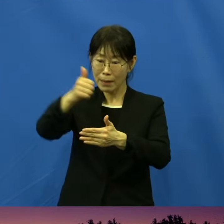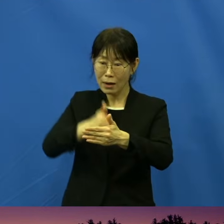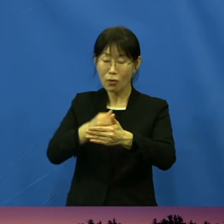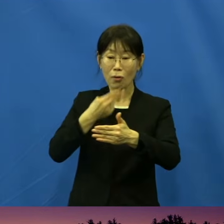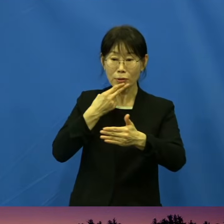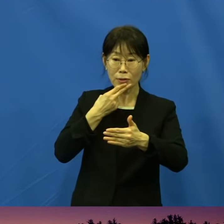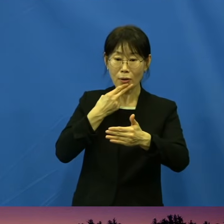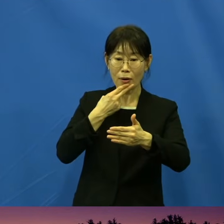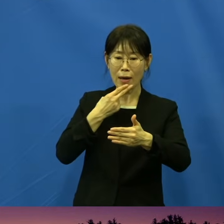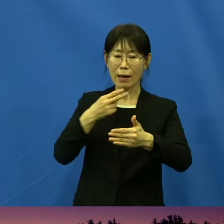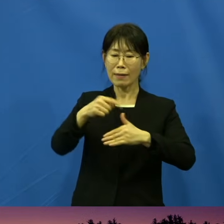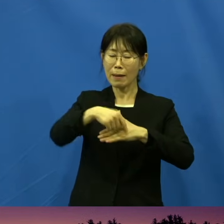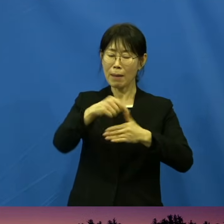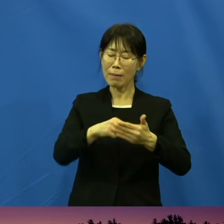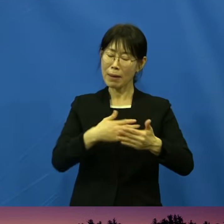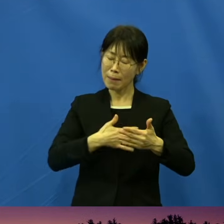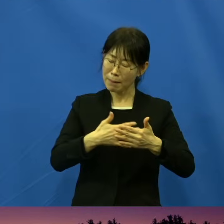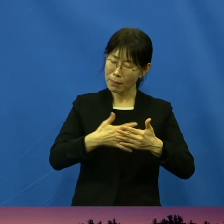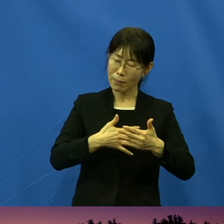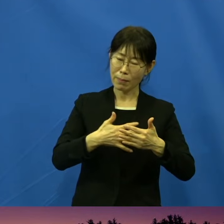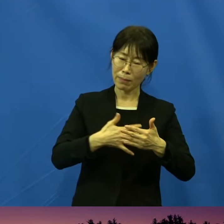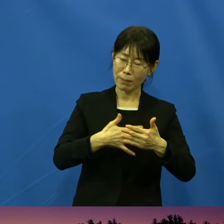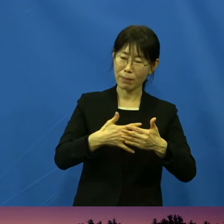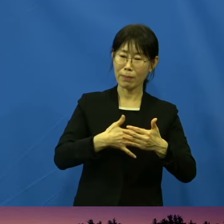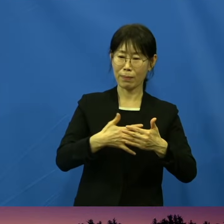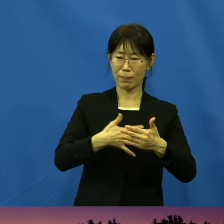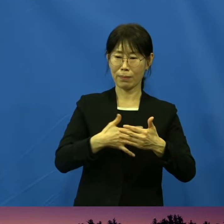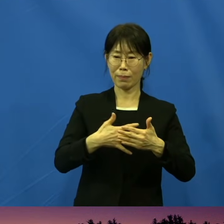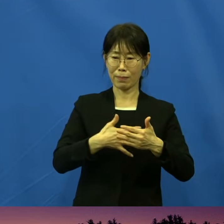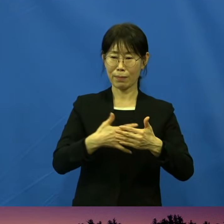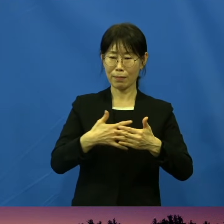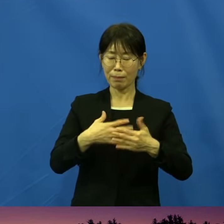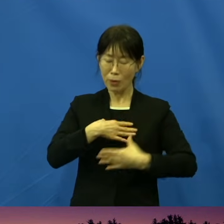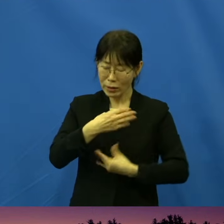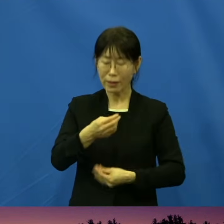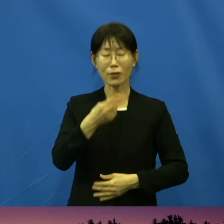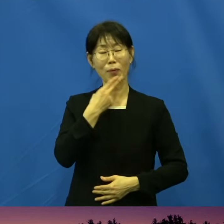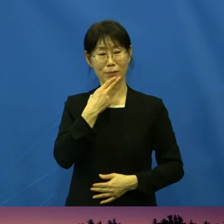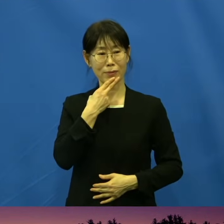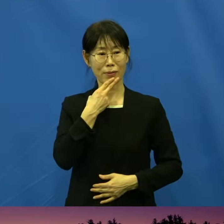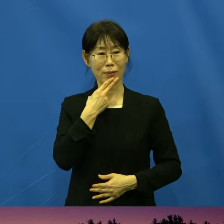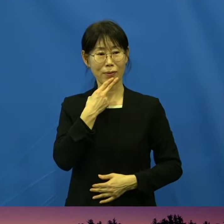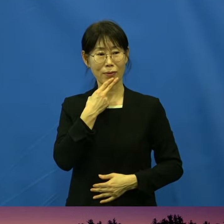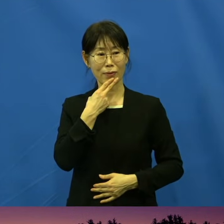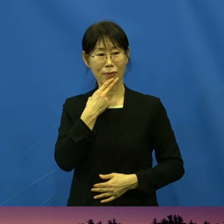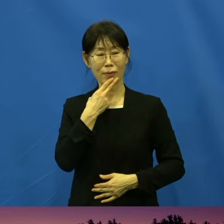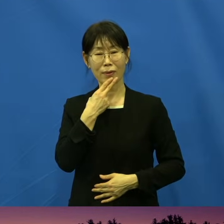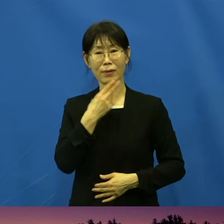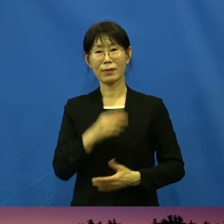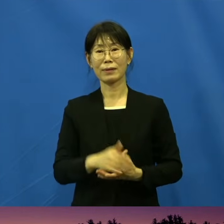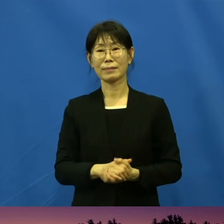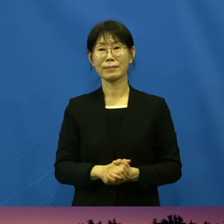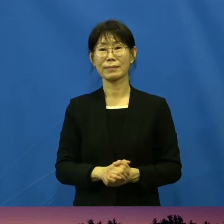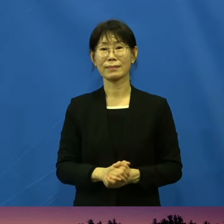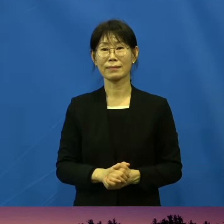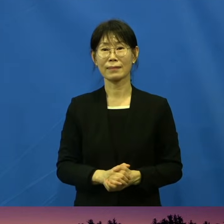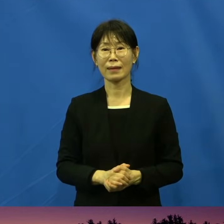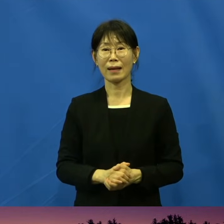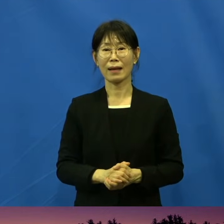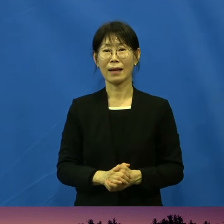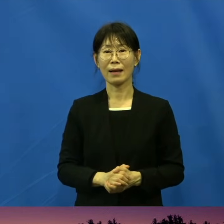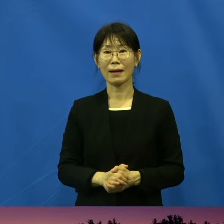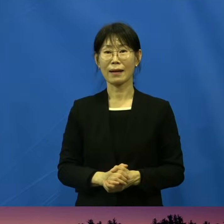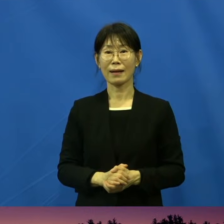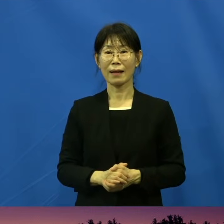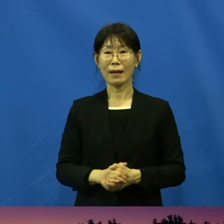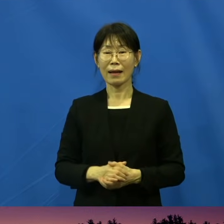그리스도와 나의 자아가 일치를 이루는, 그 일치를 이룰 때 무슨 일이 일어나냐면 새로운 자아가